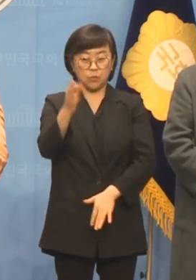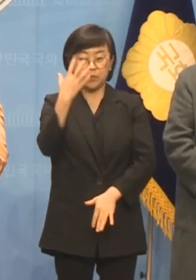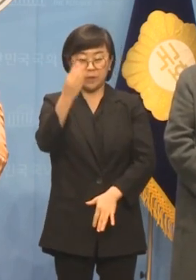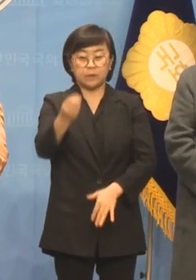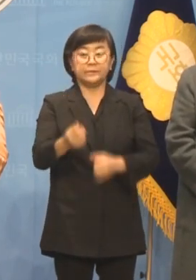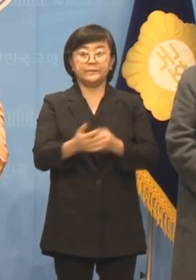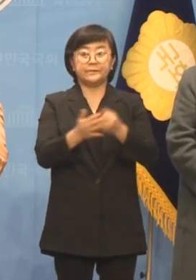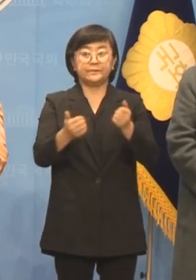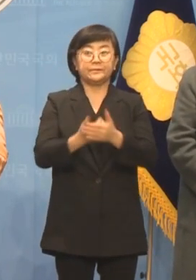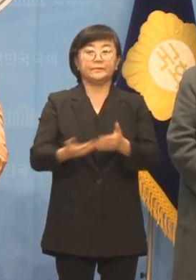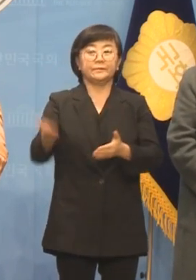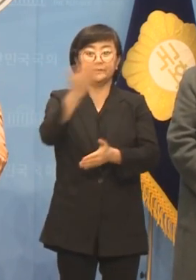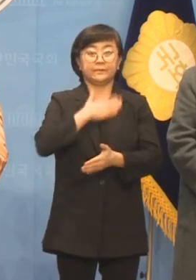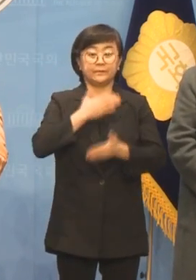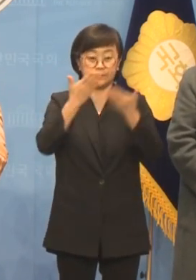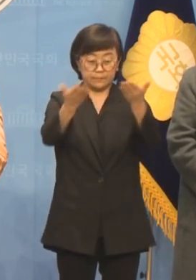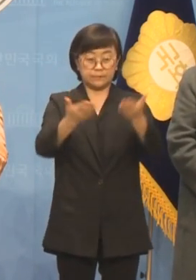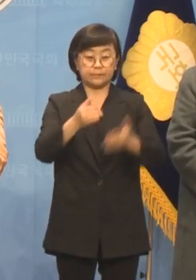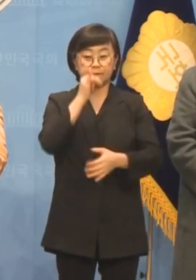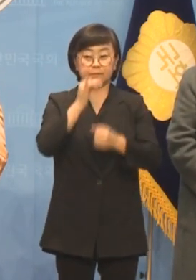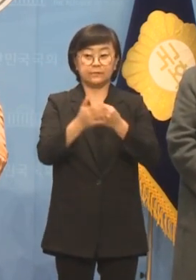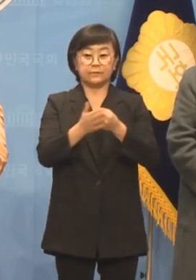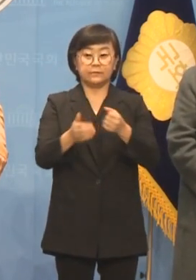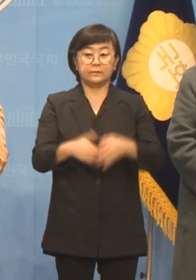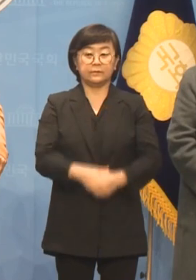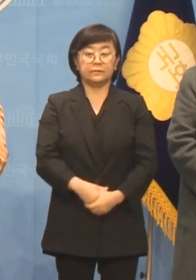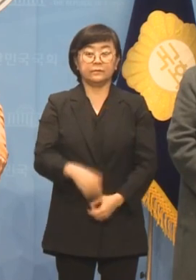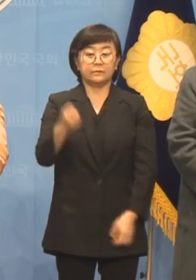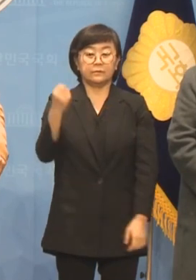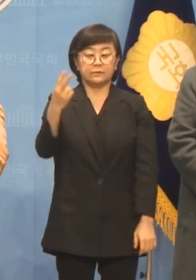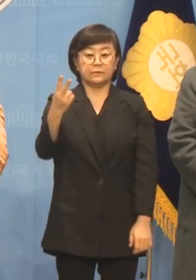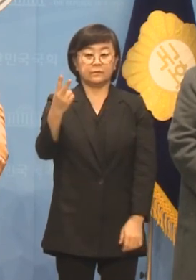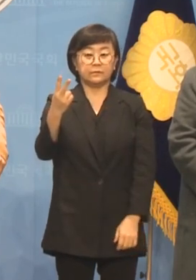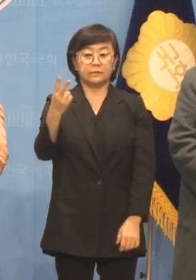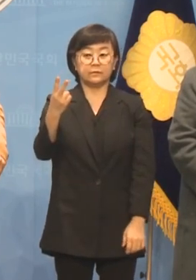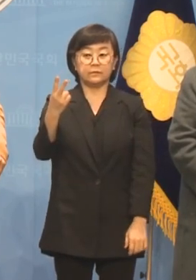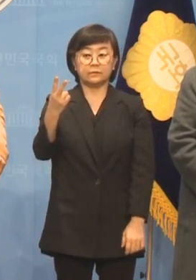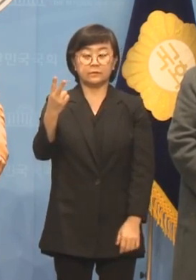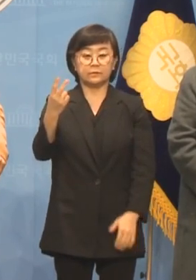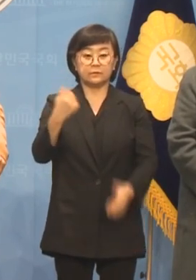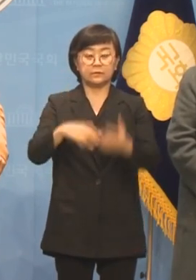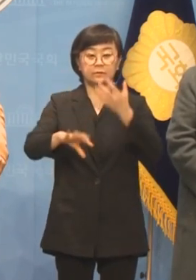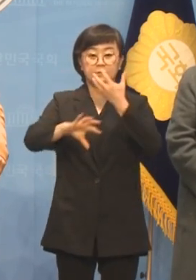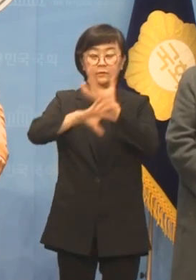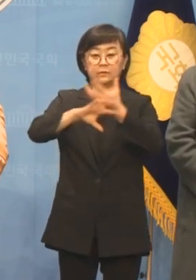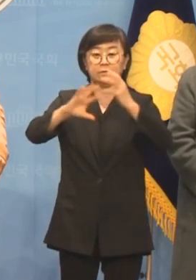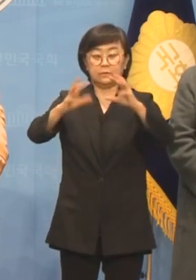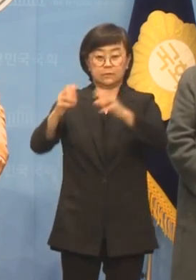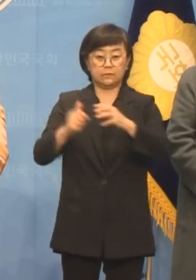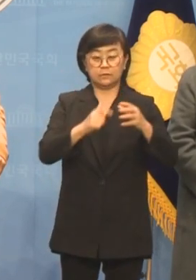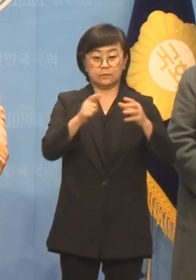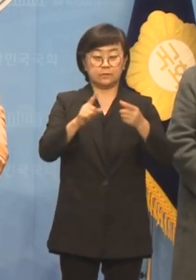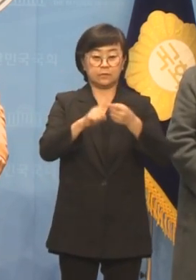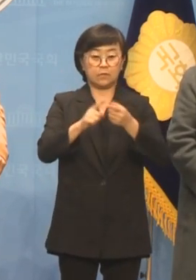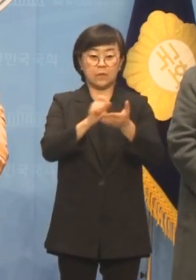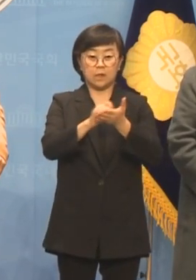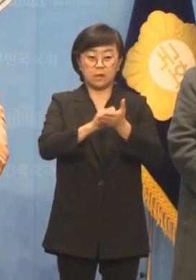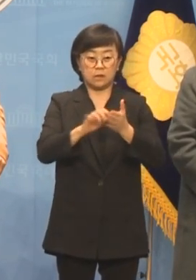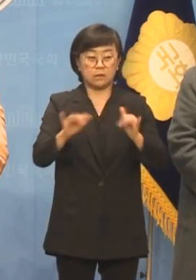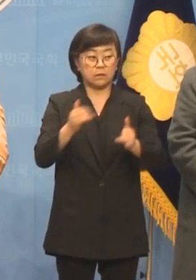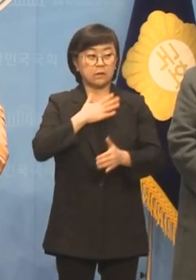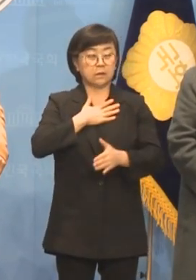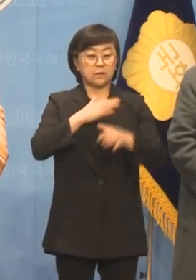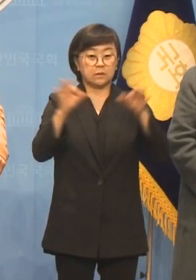때문에 여러분에게 알려드리는 것이고, 그리고 외신기자 클럽에서